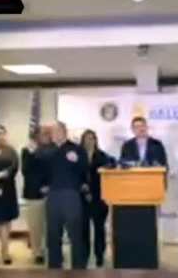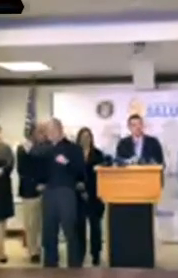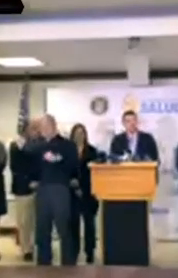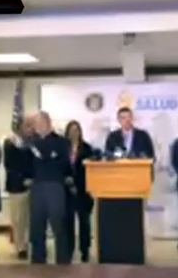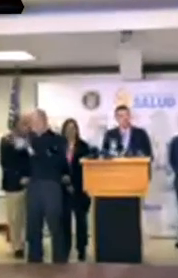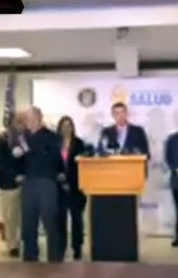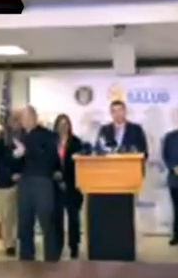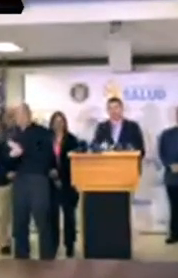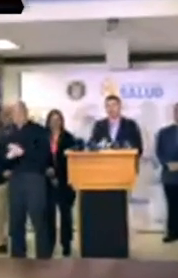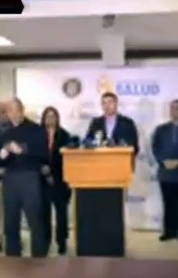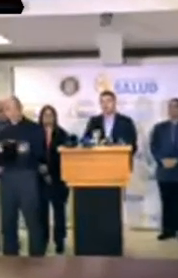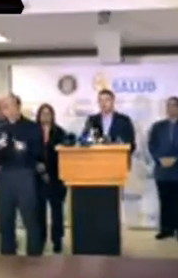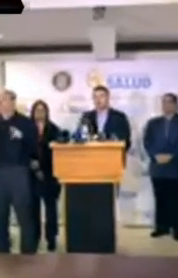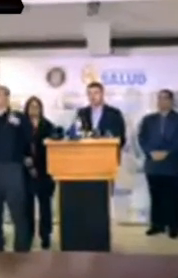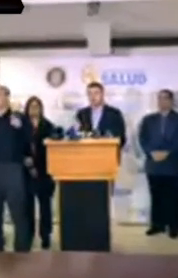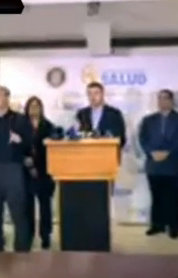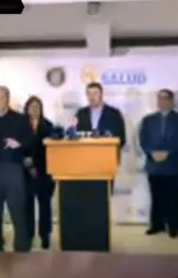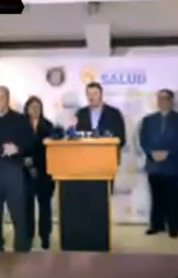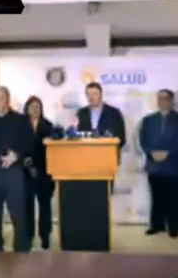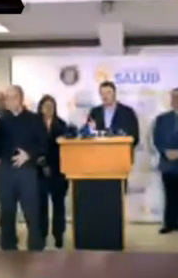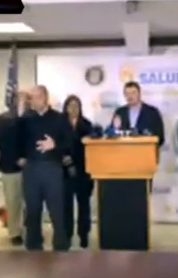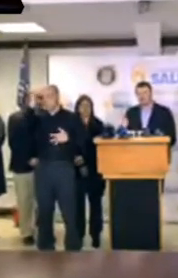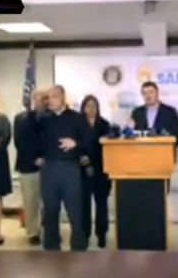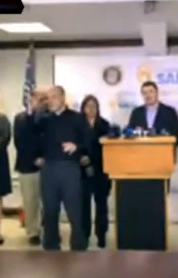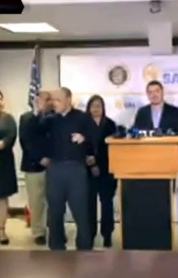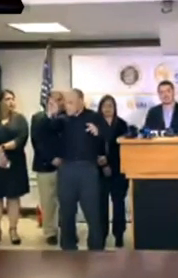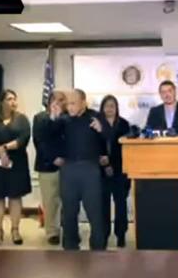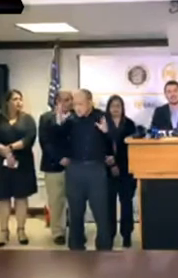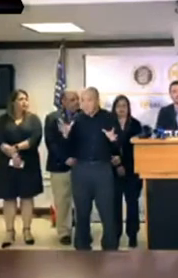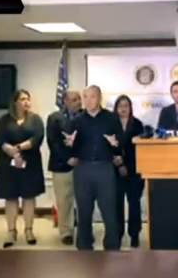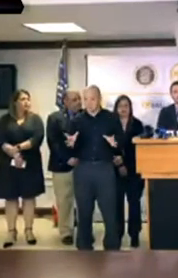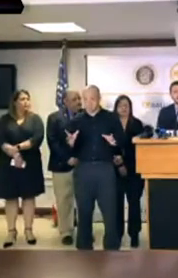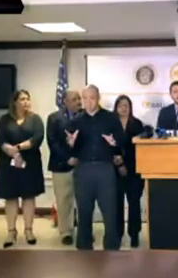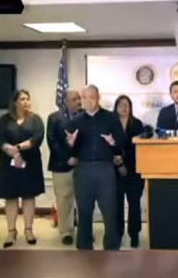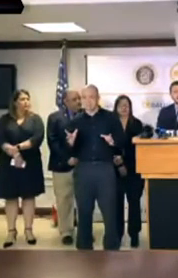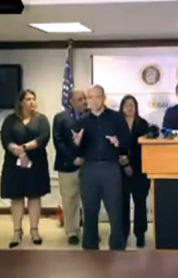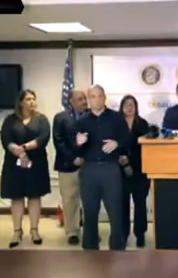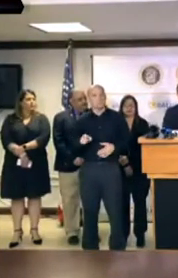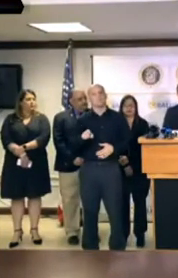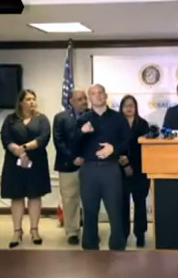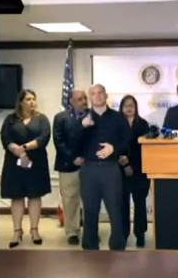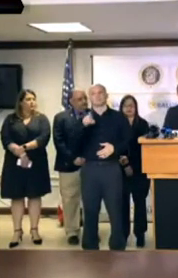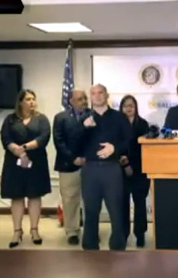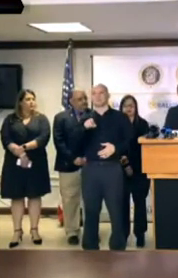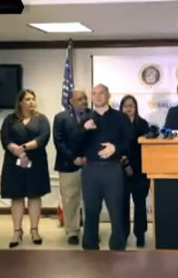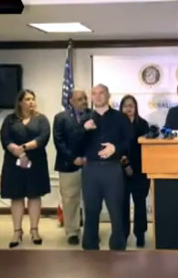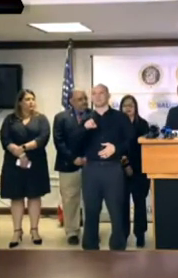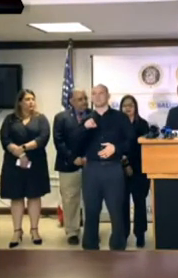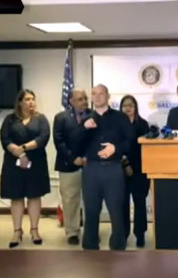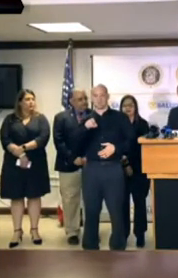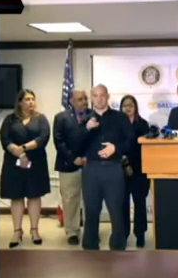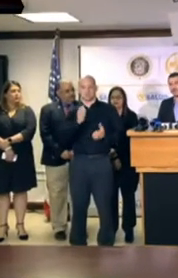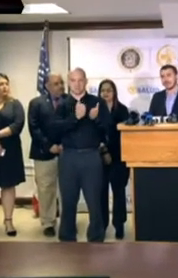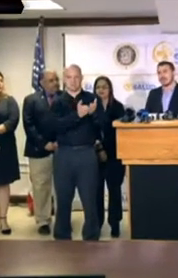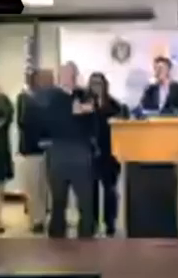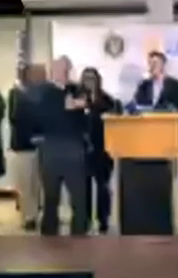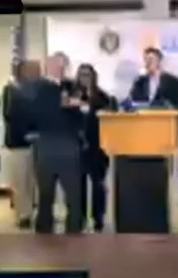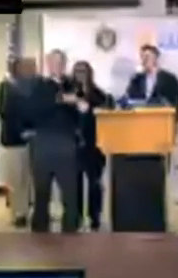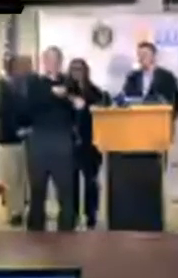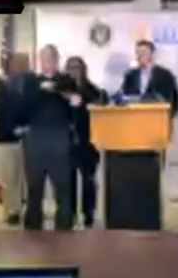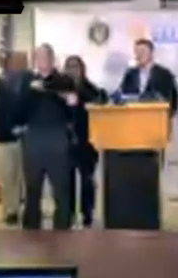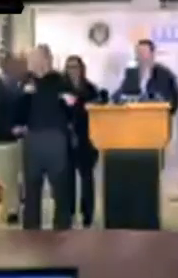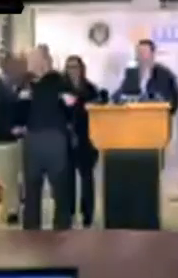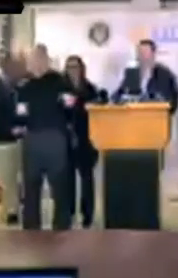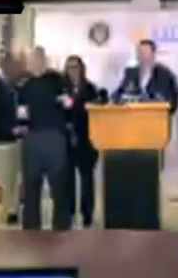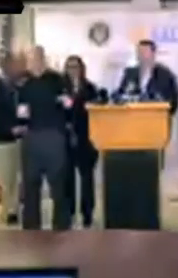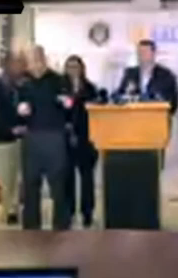persona crítica o ido, ¿verdad?, con algún tipo de riesgo serio de salud, pues se le estará haciendo una evacuación médica, ¿verdad?, a la jurisdicción